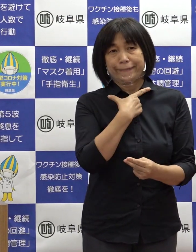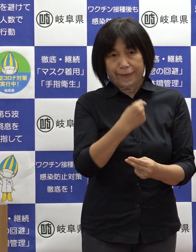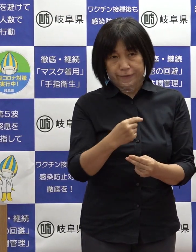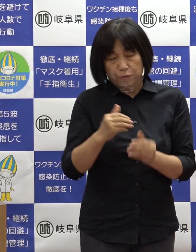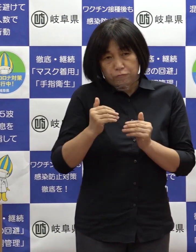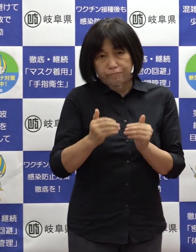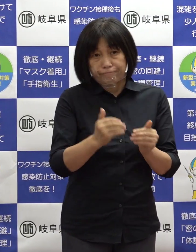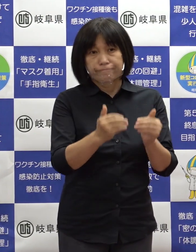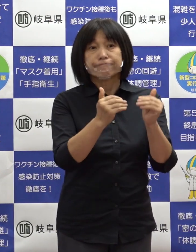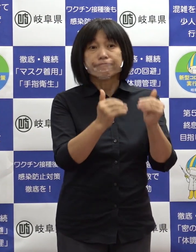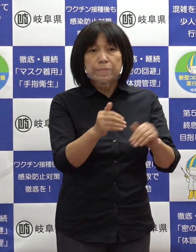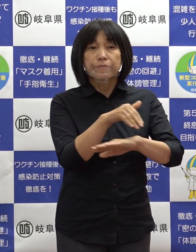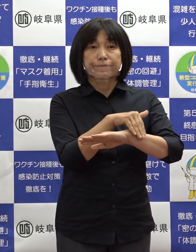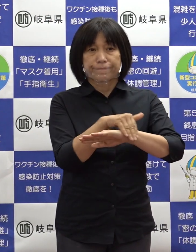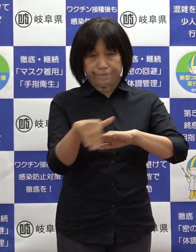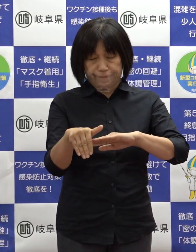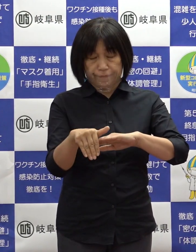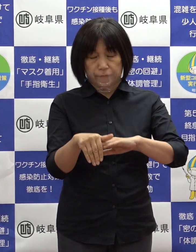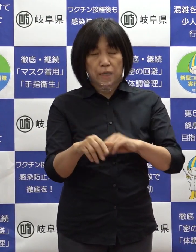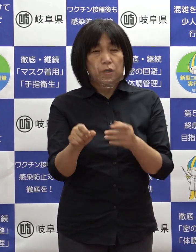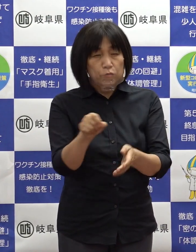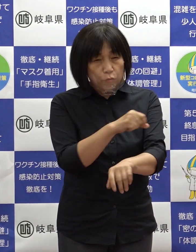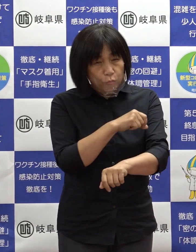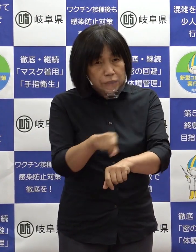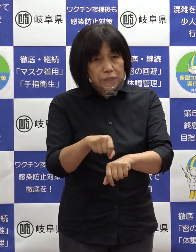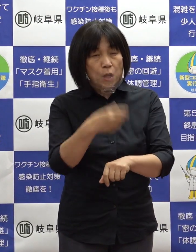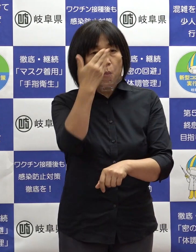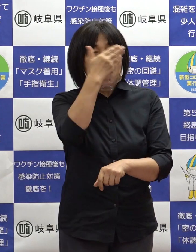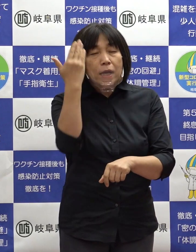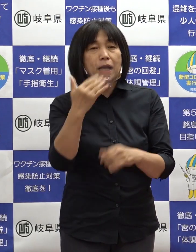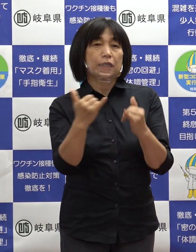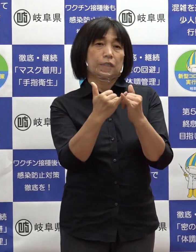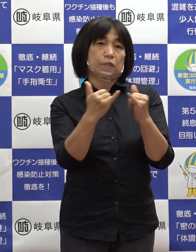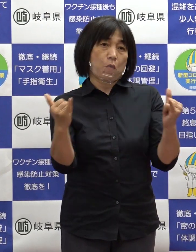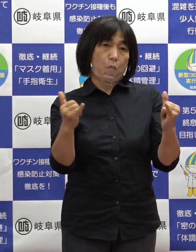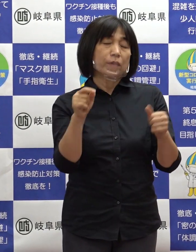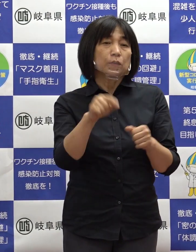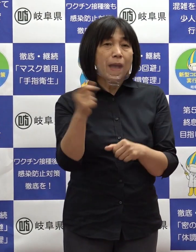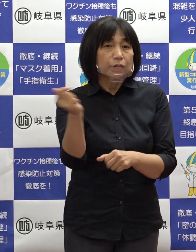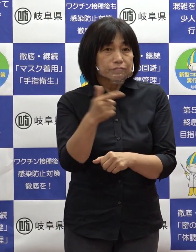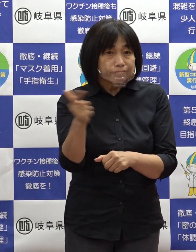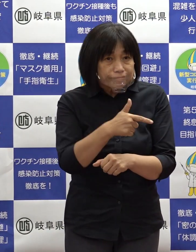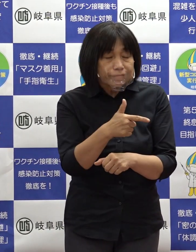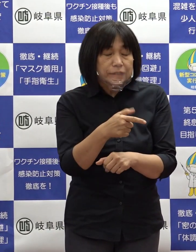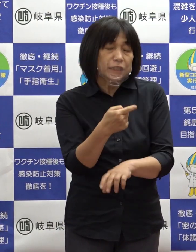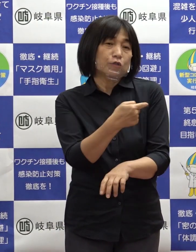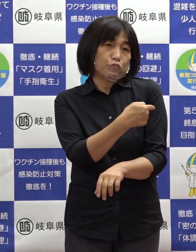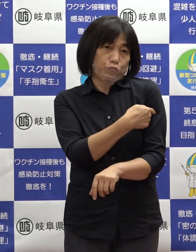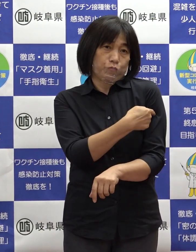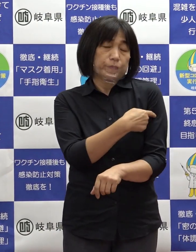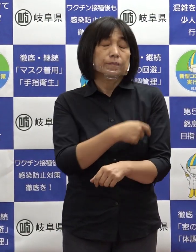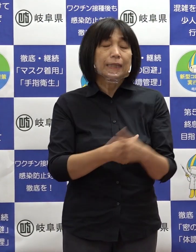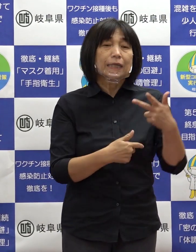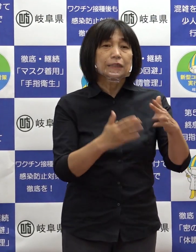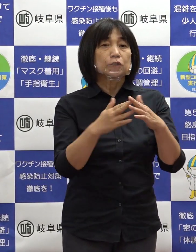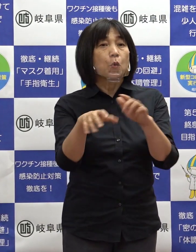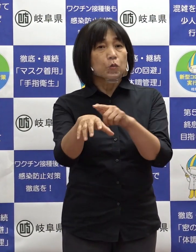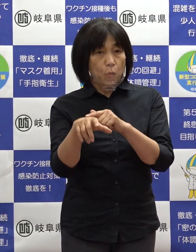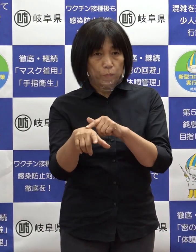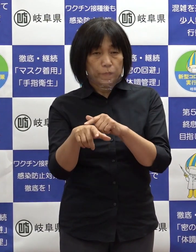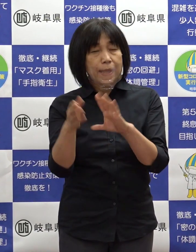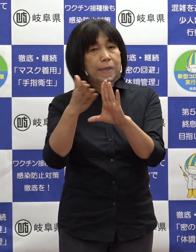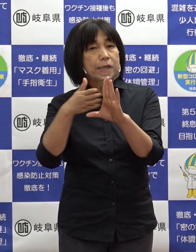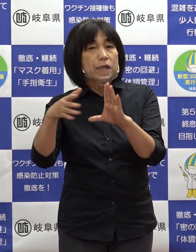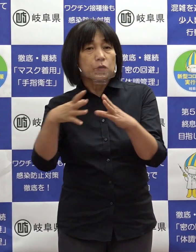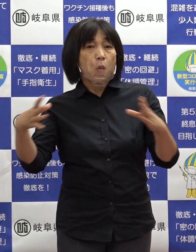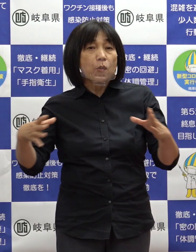ということであります。特に若い世代について、加速化をするということで、 まあ、市町村においても、それから県の大規模接種会